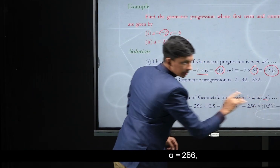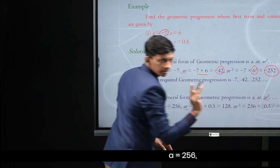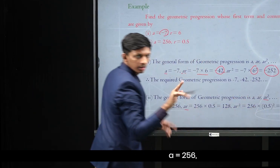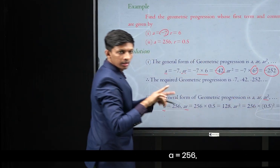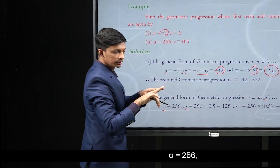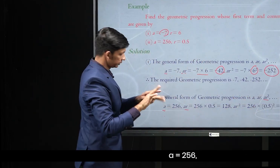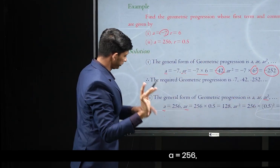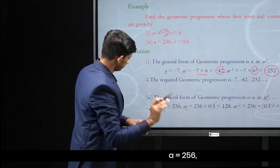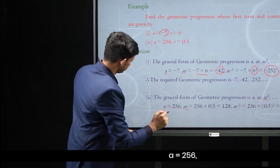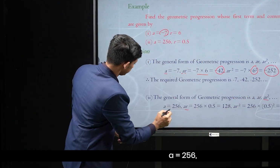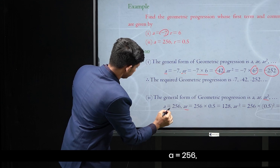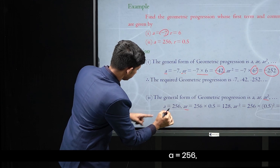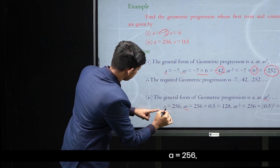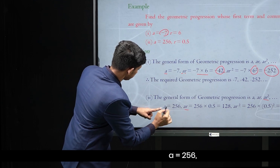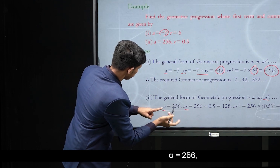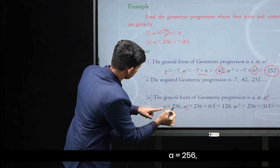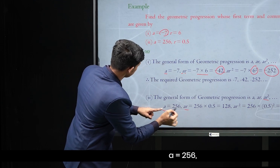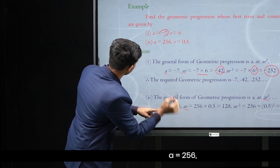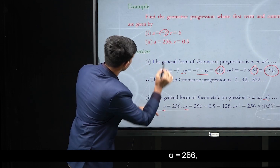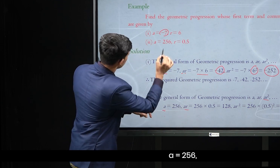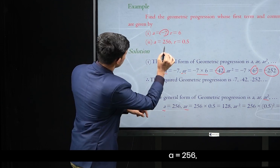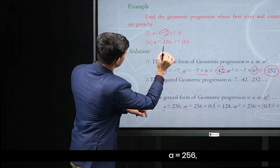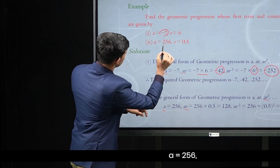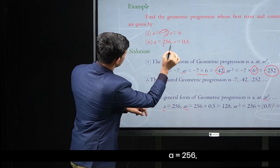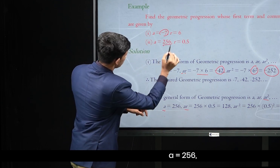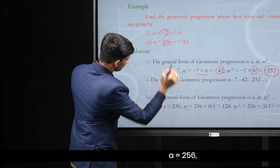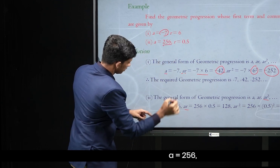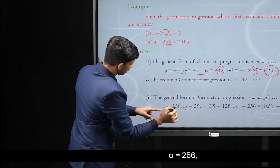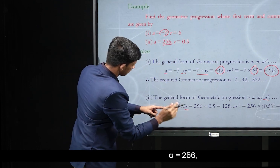ஏ ஈடு 256